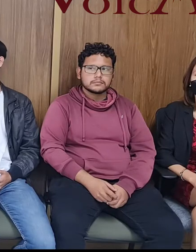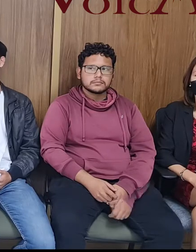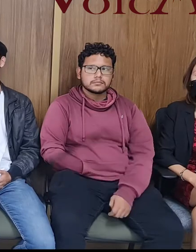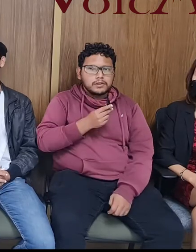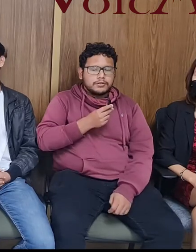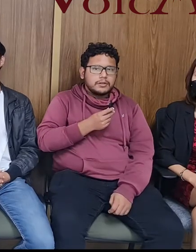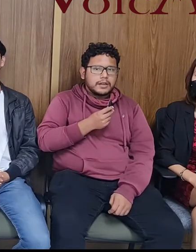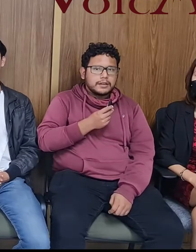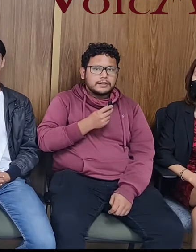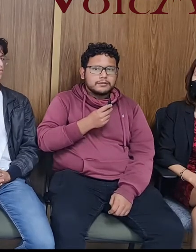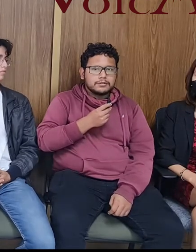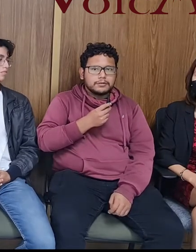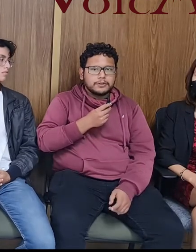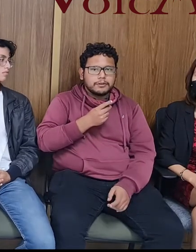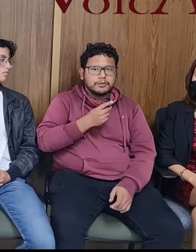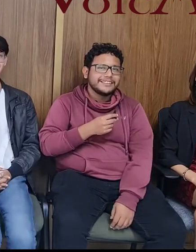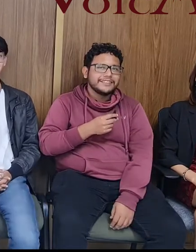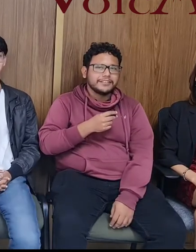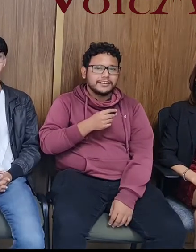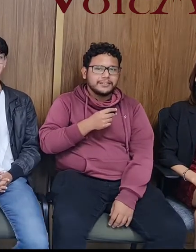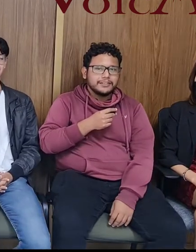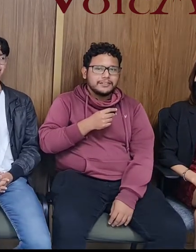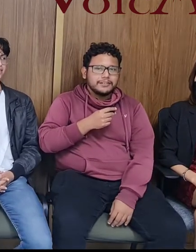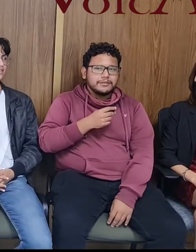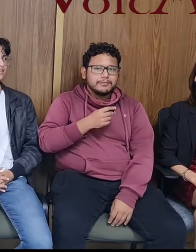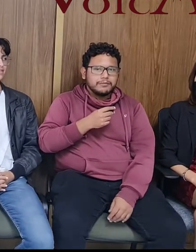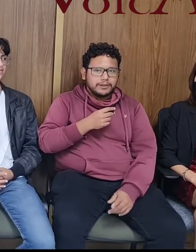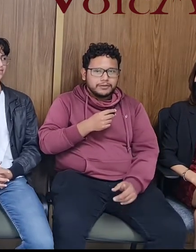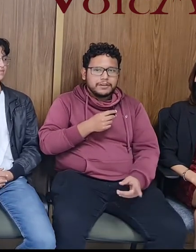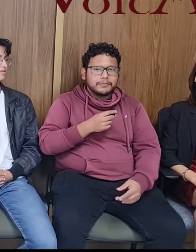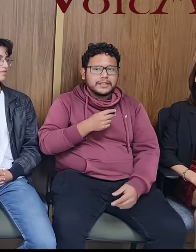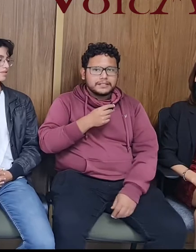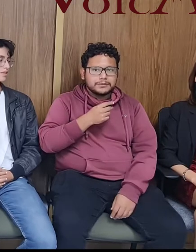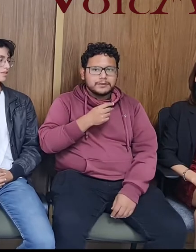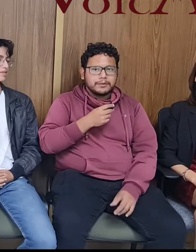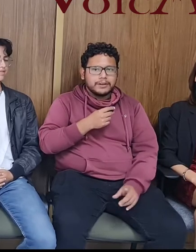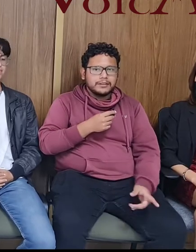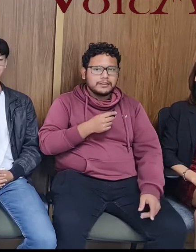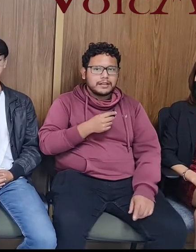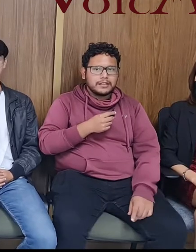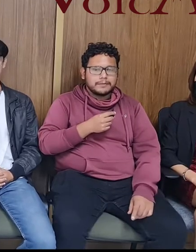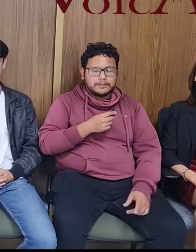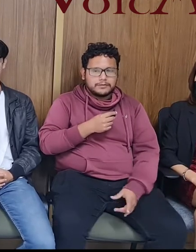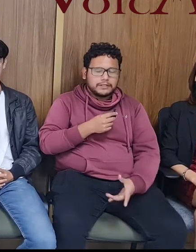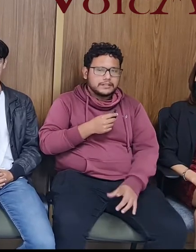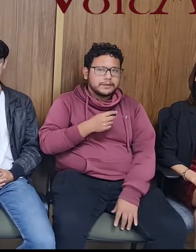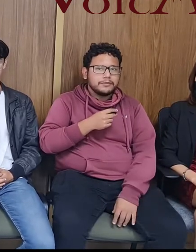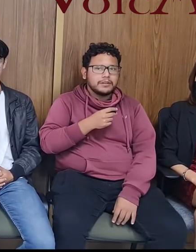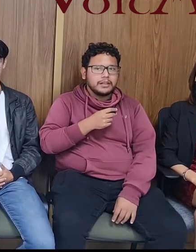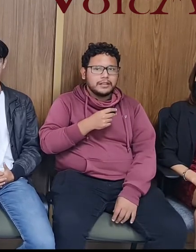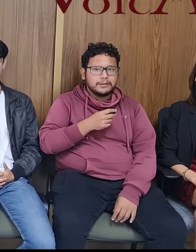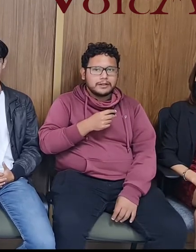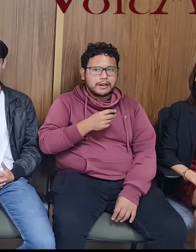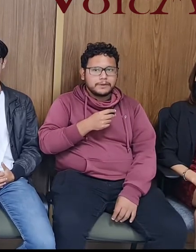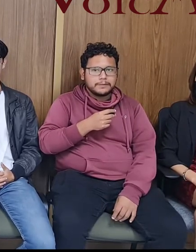segmentados. Bueno, nuestro videojuego... Bueno, mi nombre es Jesús Emanuel, también soy parte de este